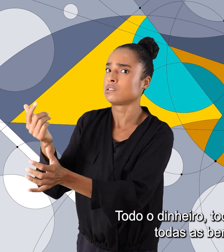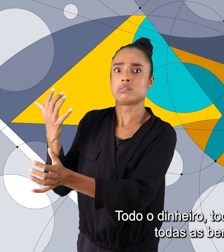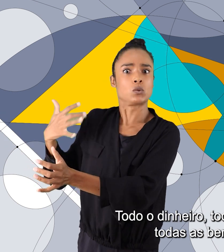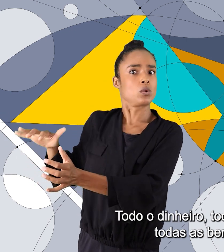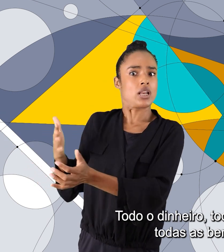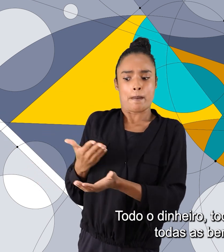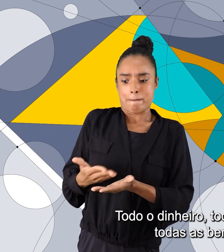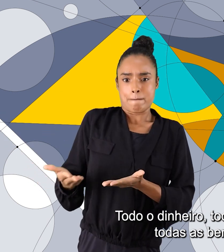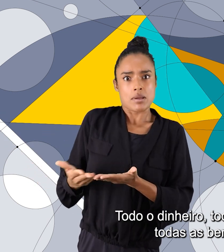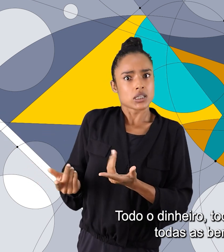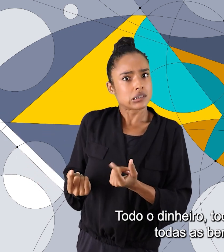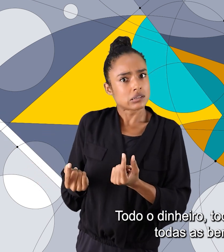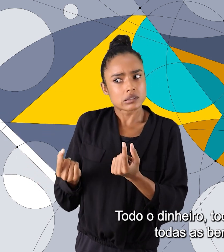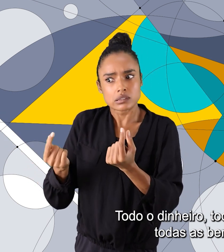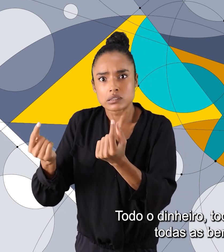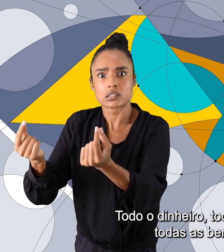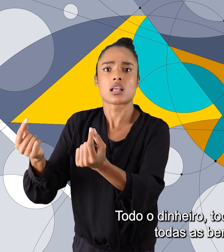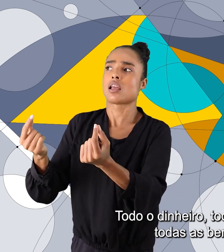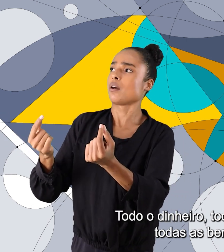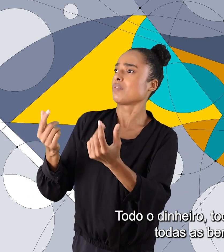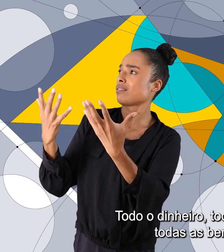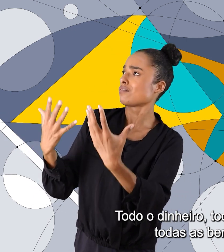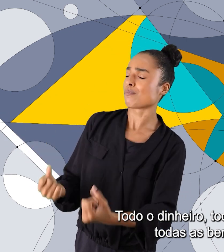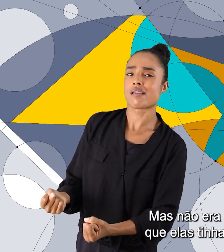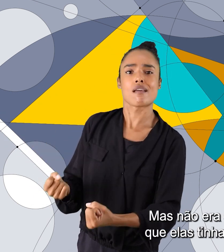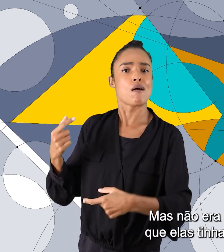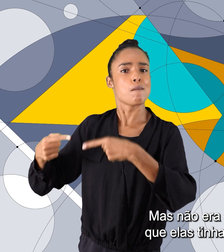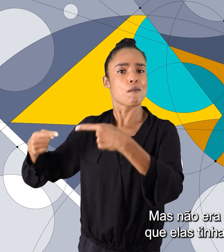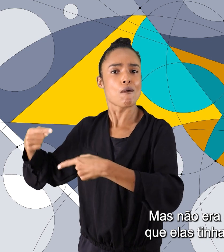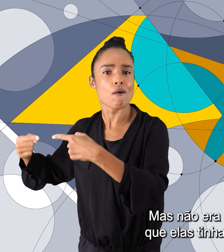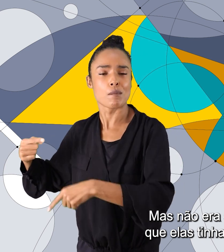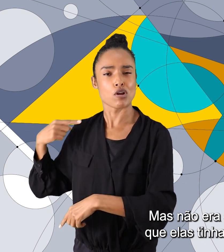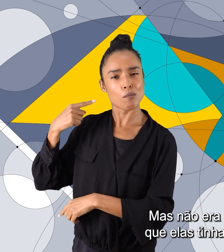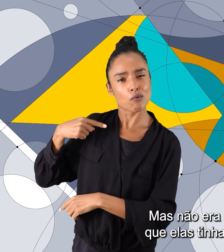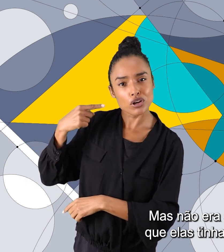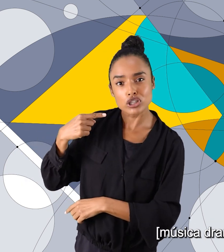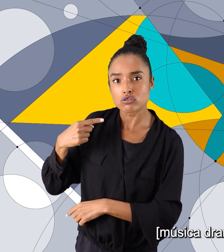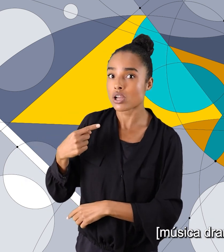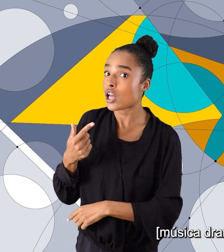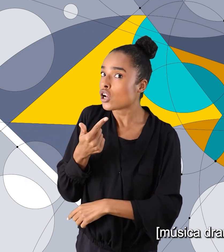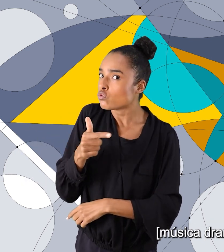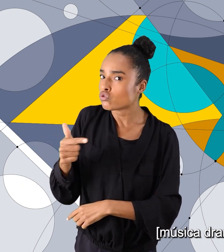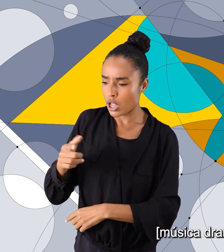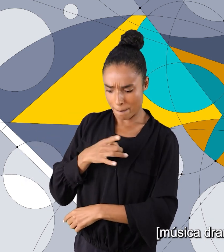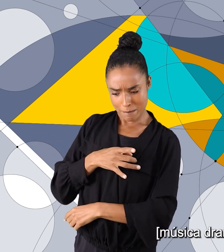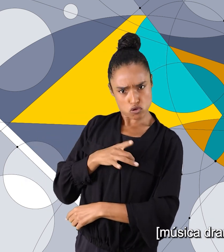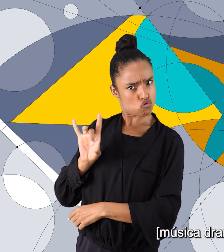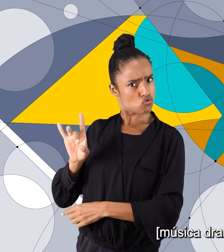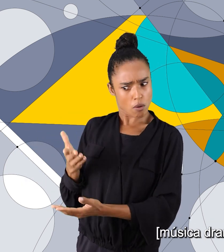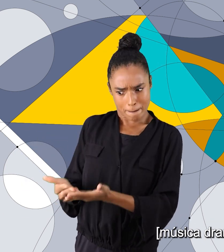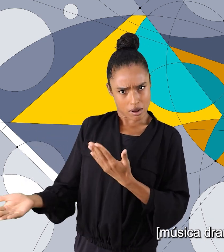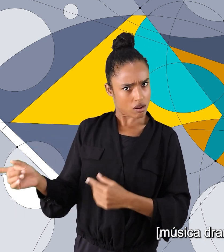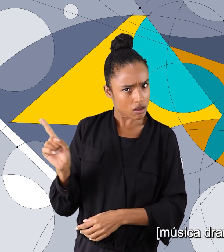o dinheiro, todos os cargos, todas as benesses. Mas não era só disso que elas tinham medo.